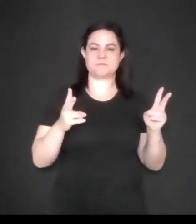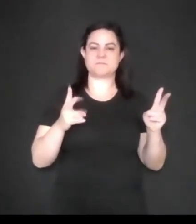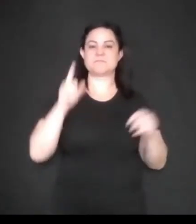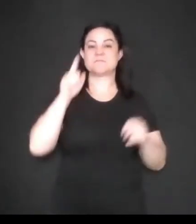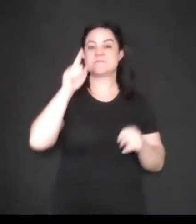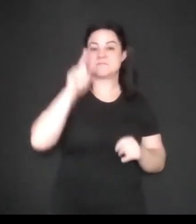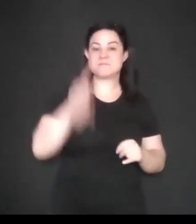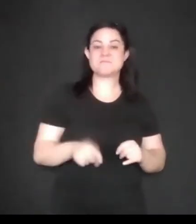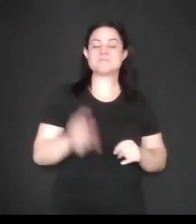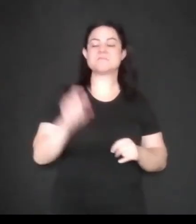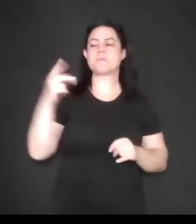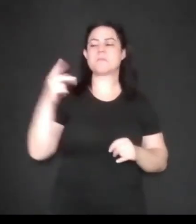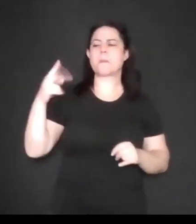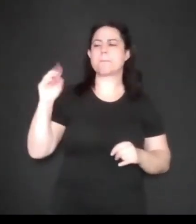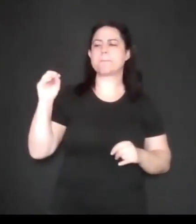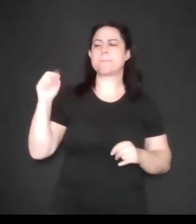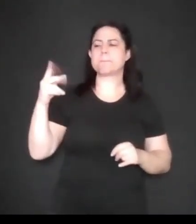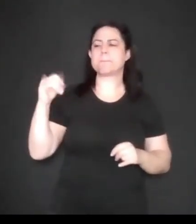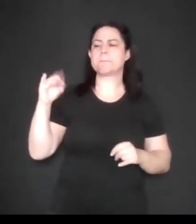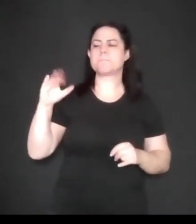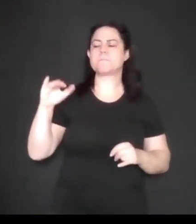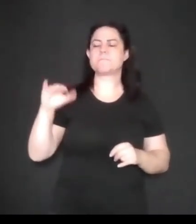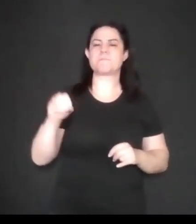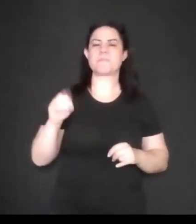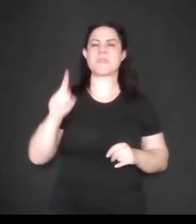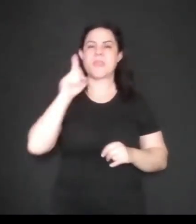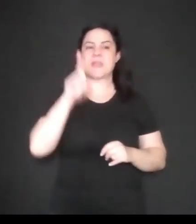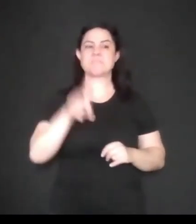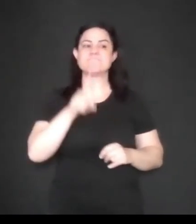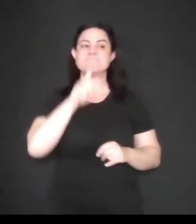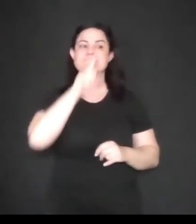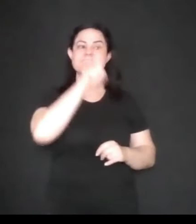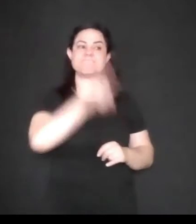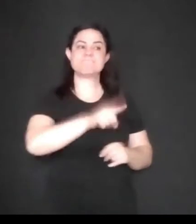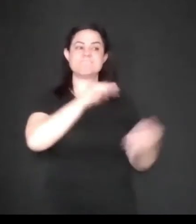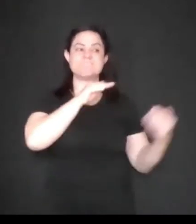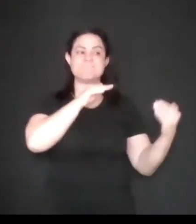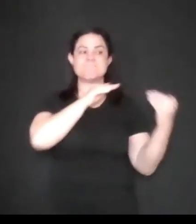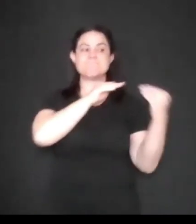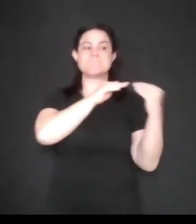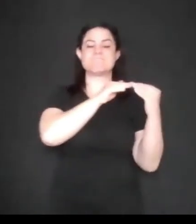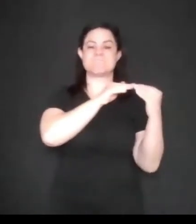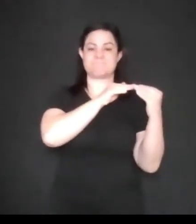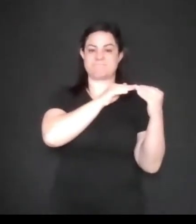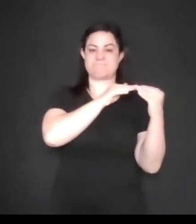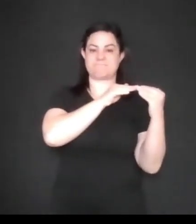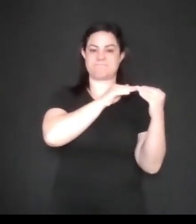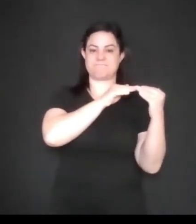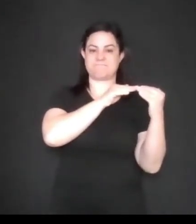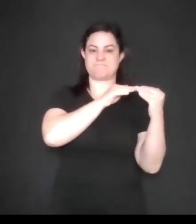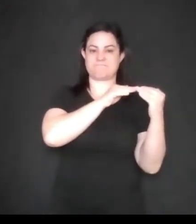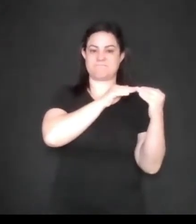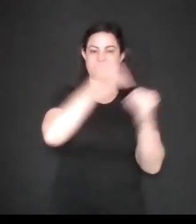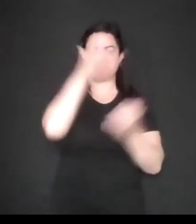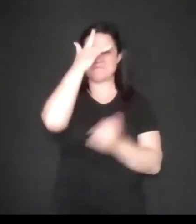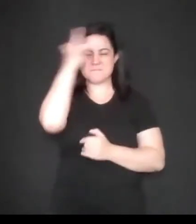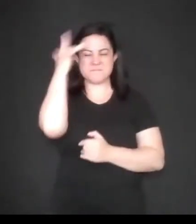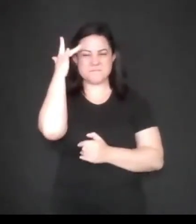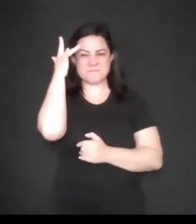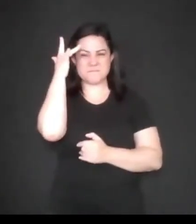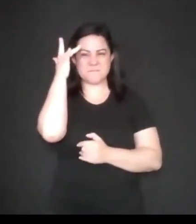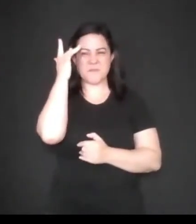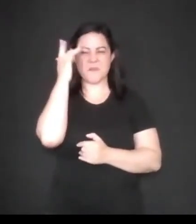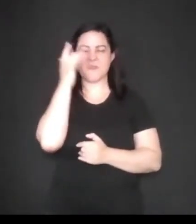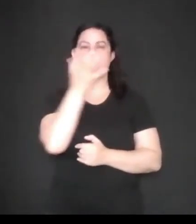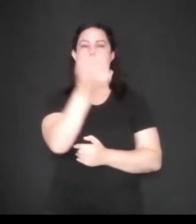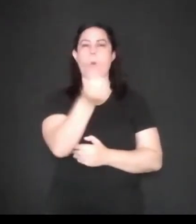significa o quê? Ser favorável. O publicano, citado por Jesus numa parábola, ele diz isso quando